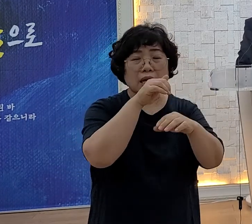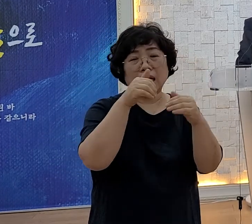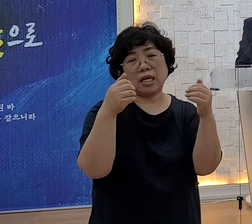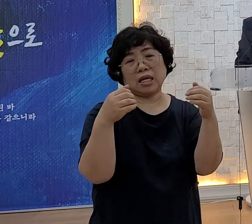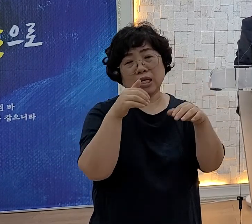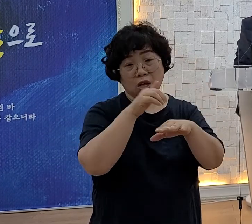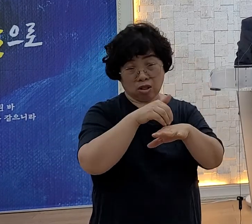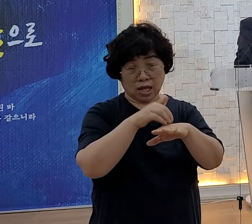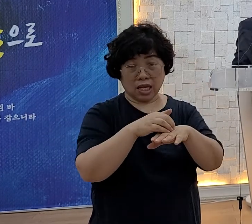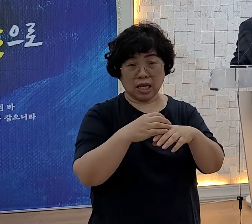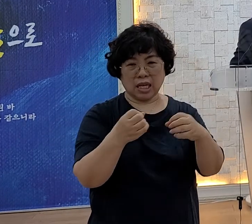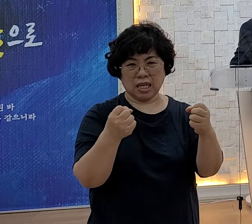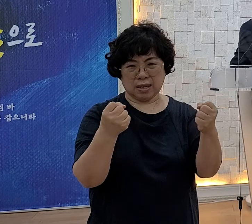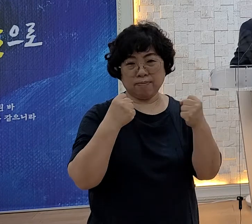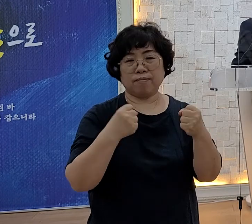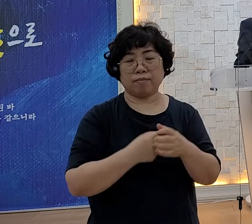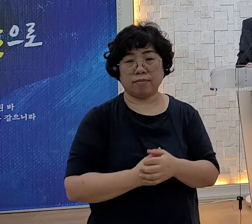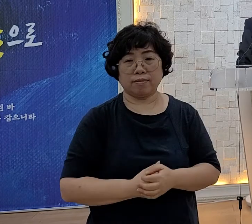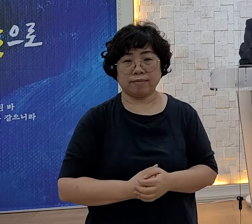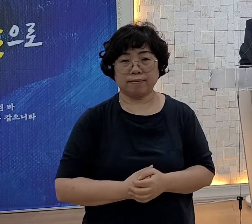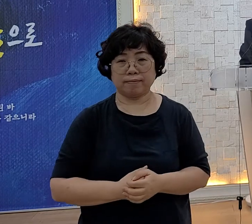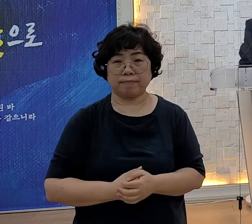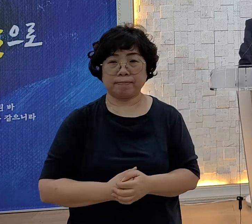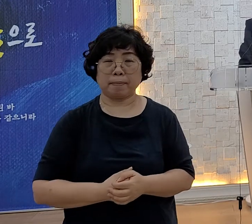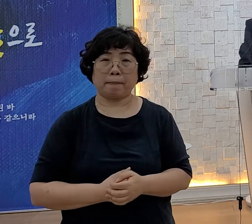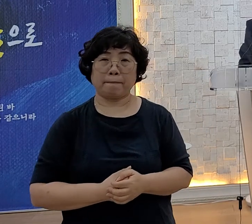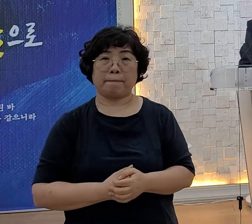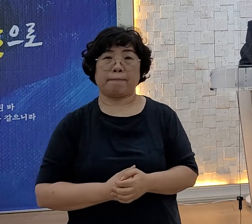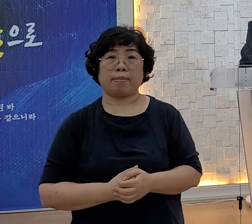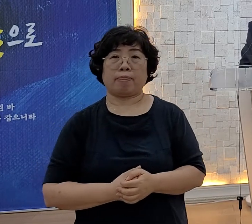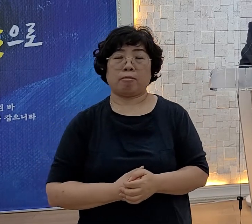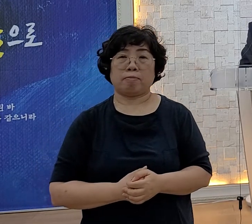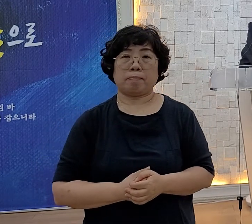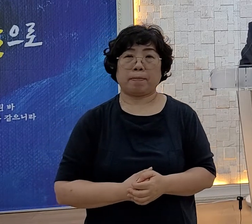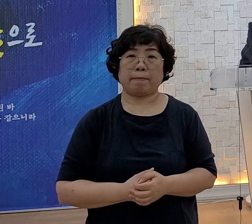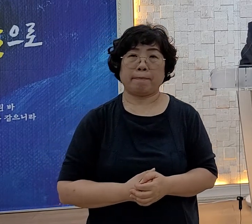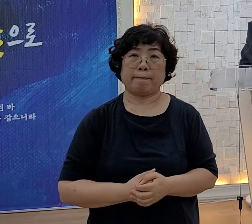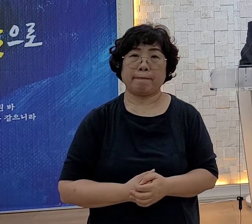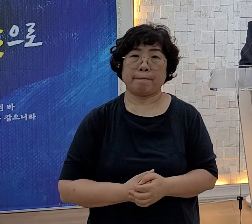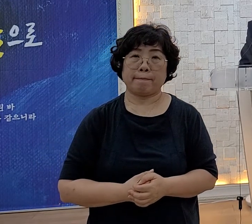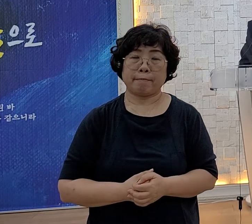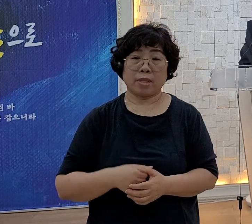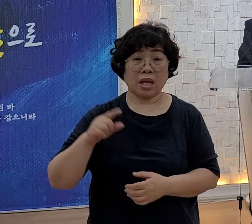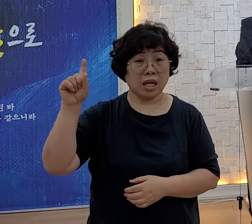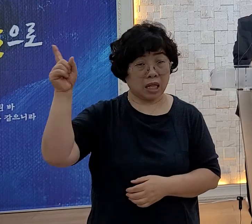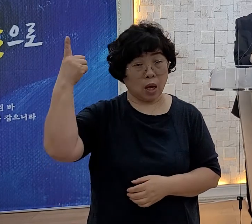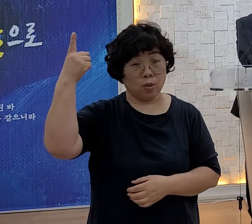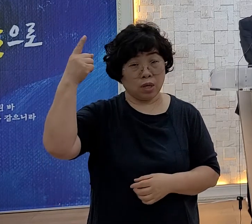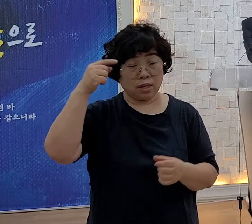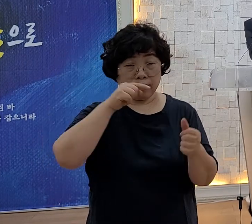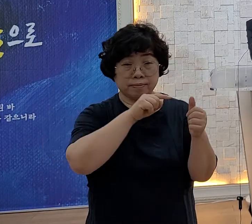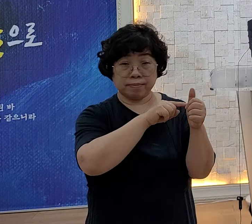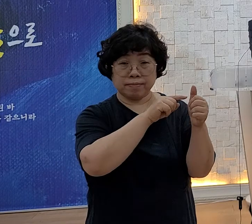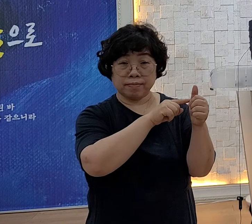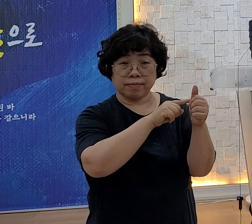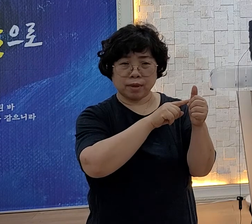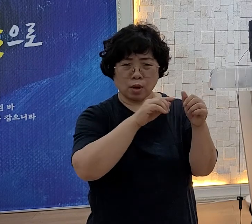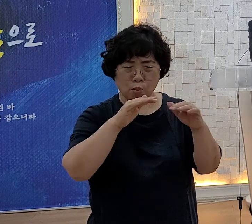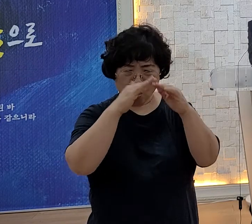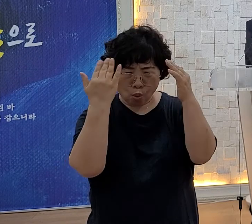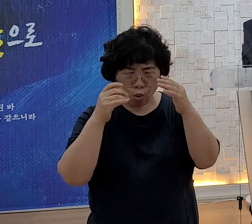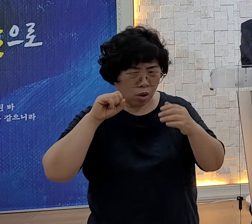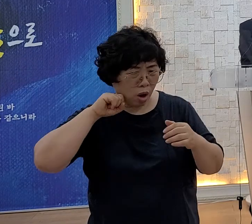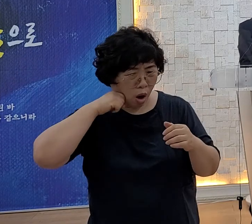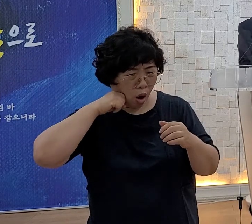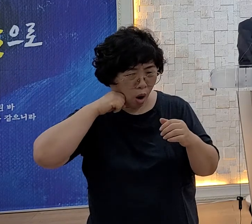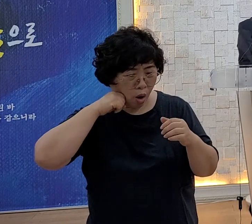것은 오늘도 우리가 방금 이 가사를 보고 계시지만 이 다윗은 그 모든 어려운 상황